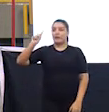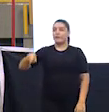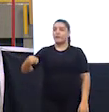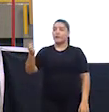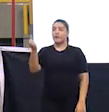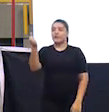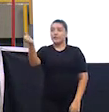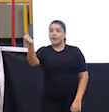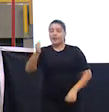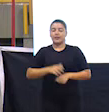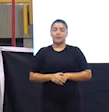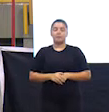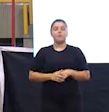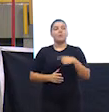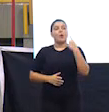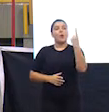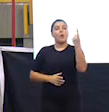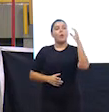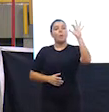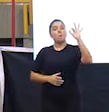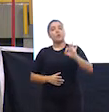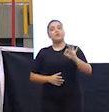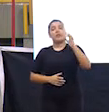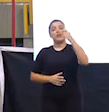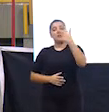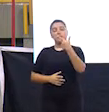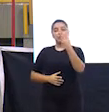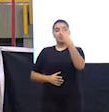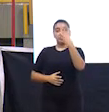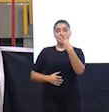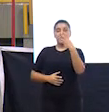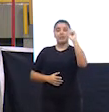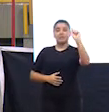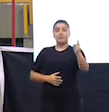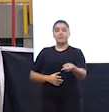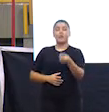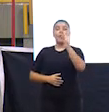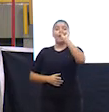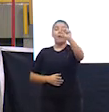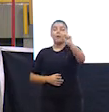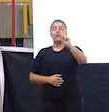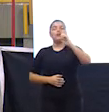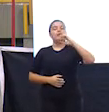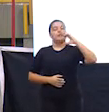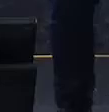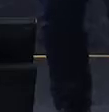0,6. 1% de 23,8,